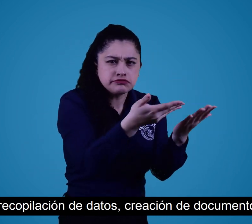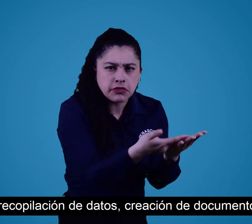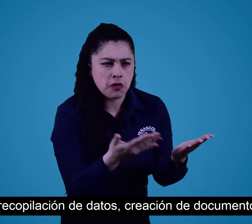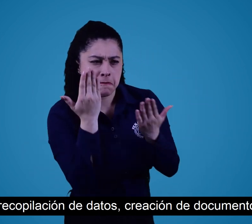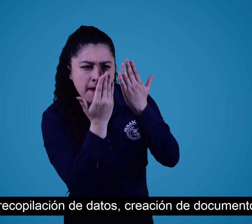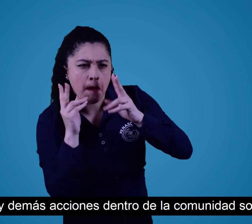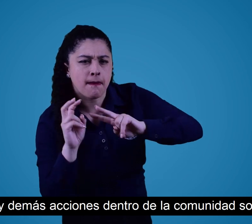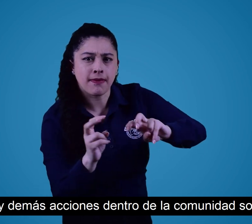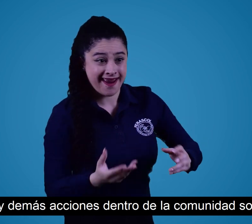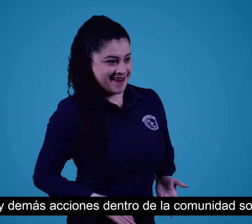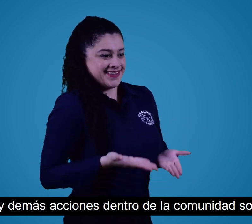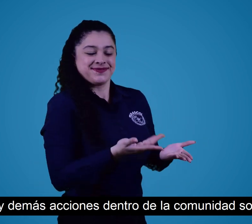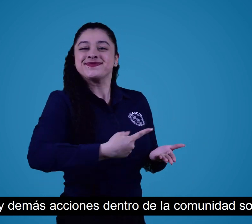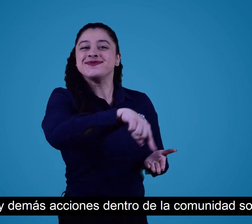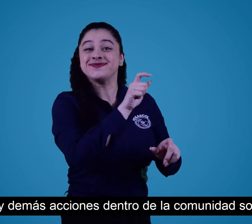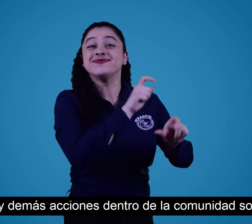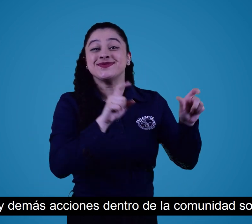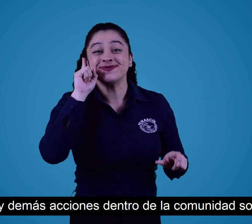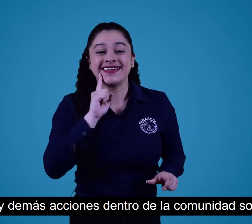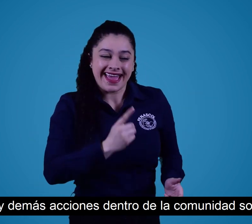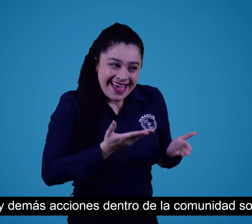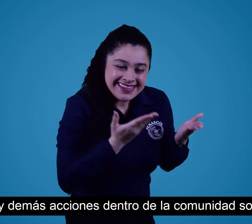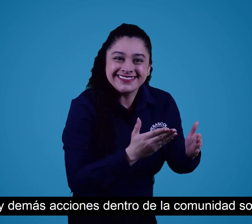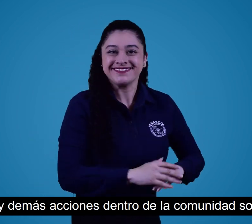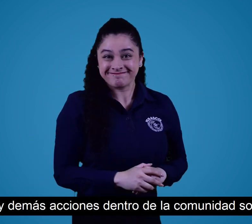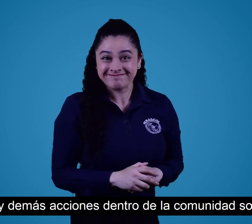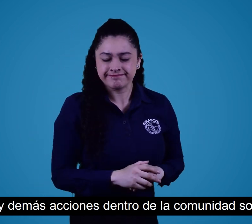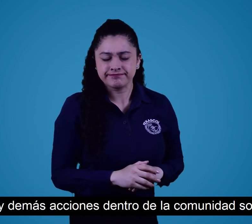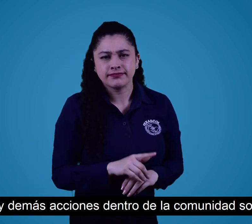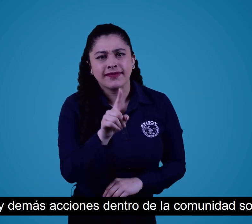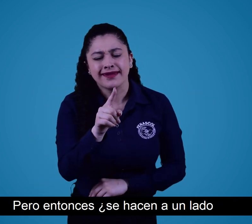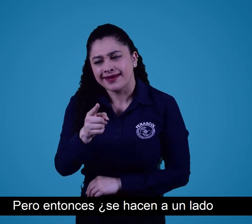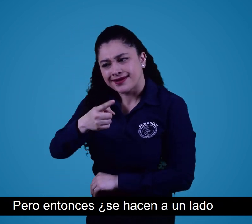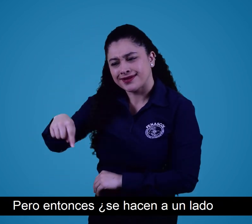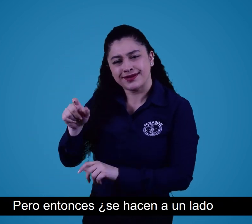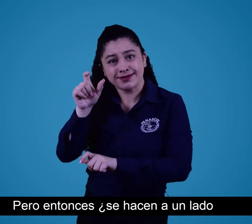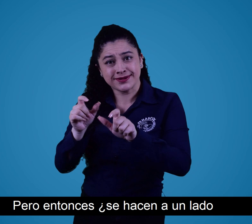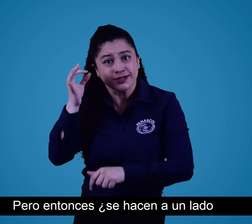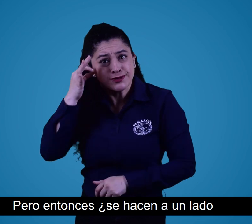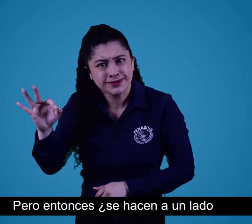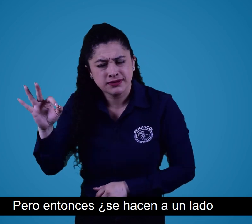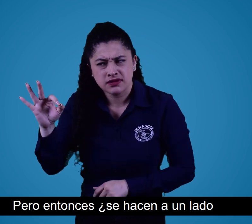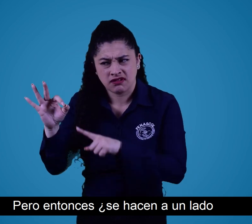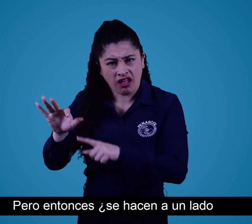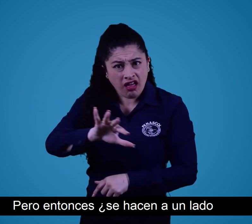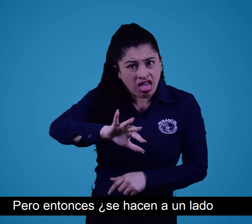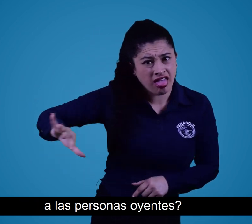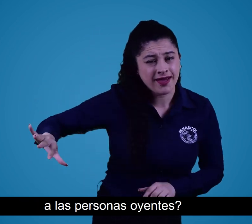documentos, análisis y demás acciones dentro de la comunidad sorda ¿Pero entonces se hacen a un lado a las